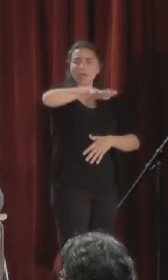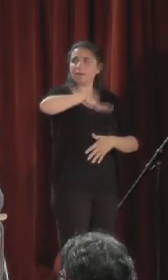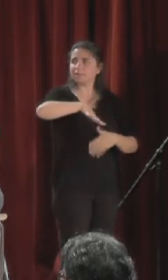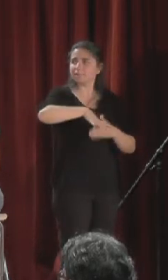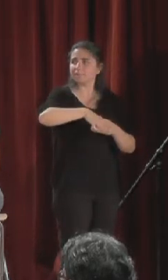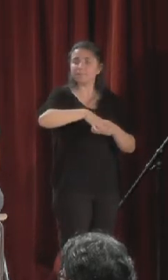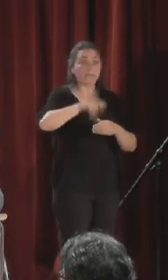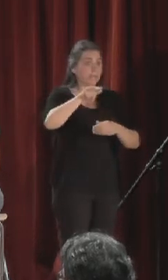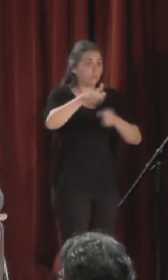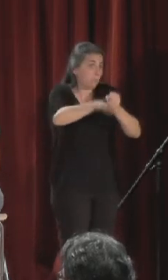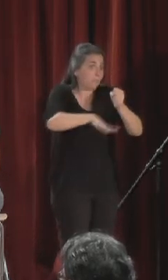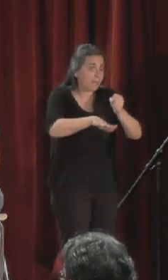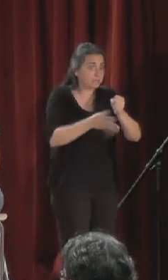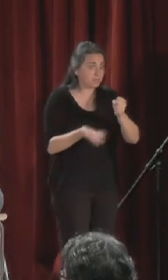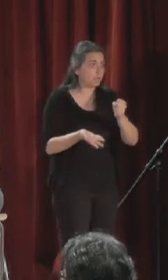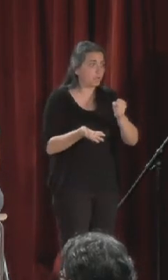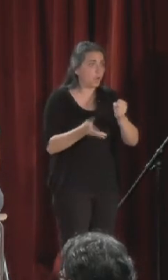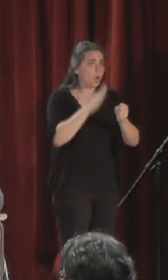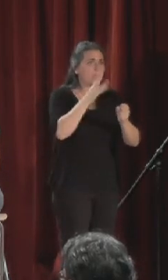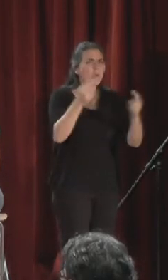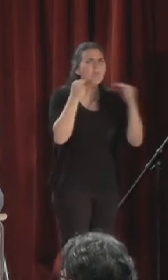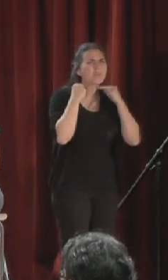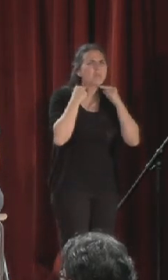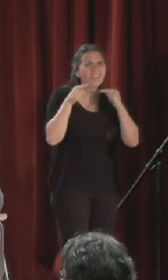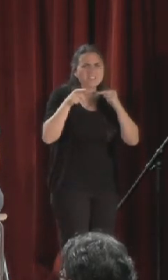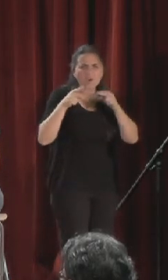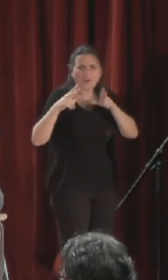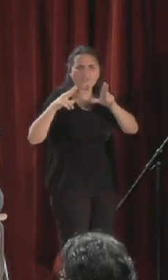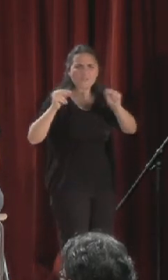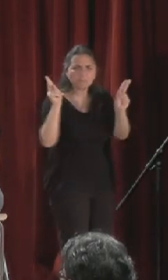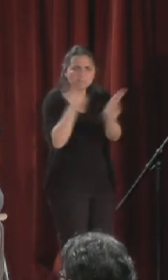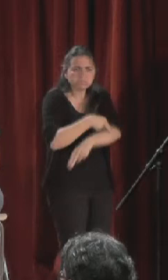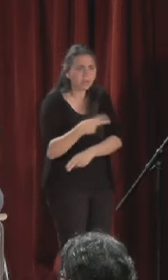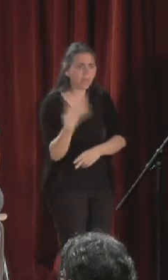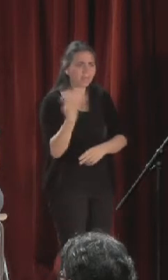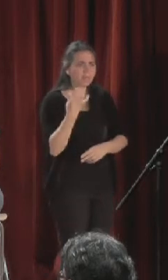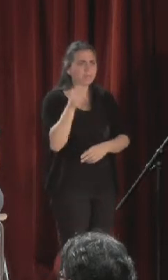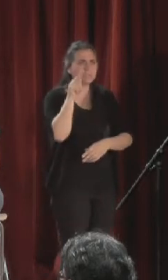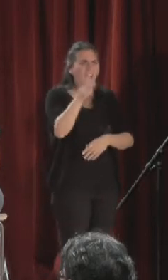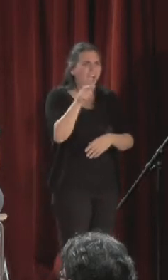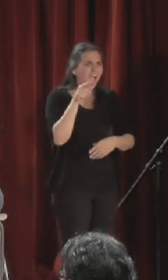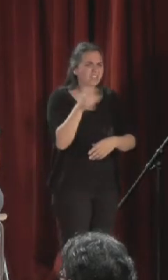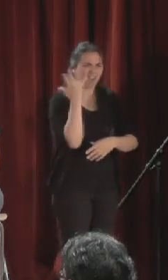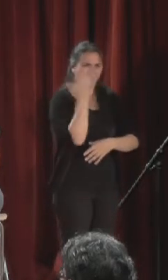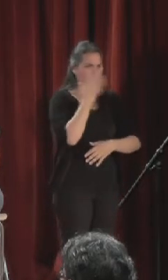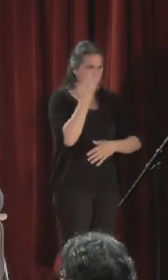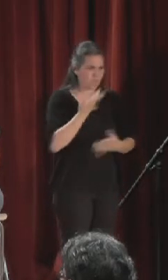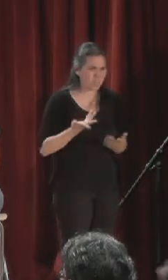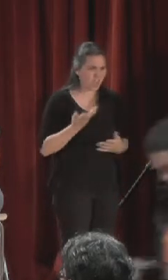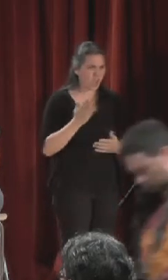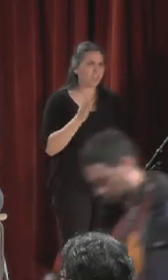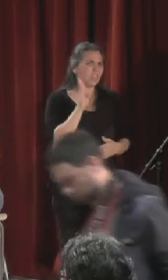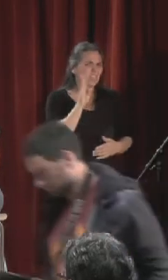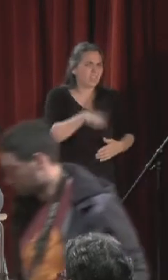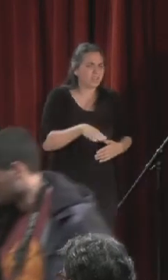É básico. Temos que acabar cas diputacións, que son un nicho de corrupción. Nos aquí en Lugo sabémolo ben,